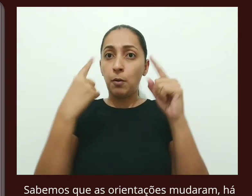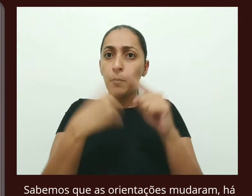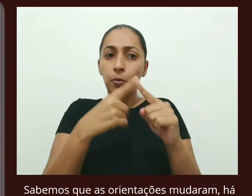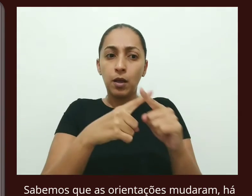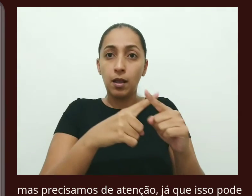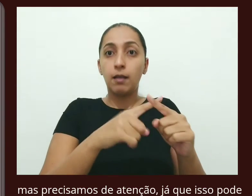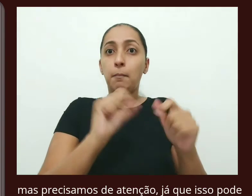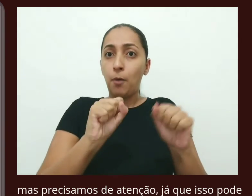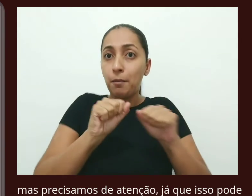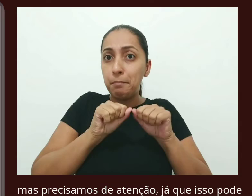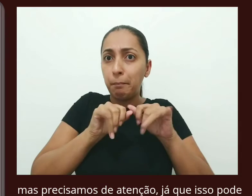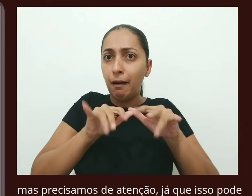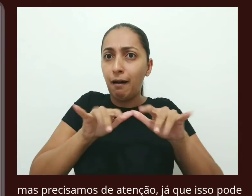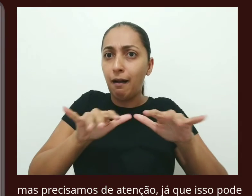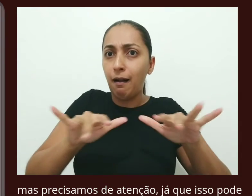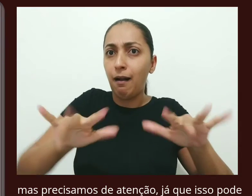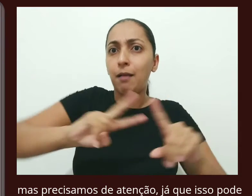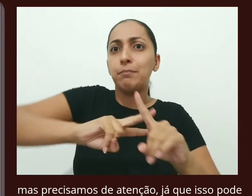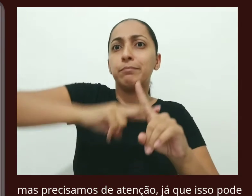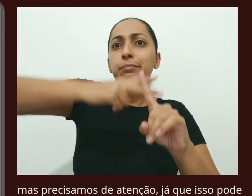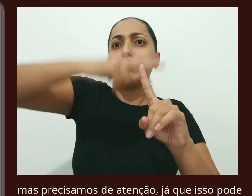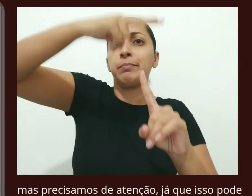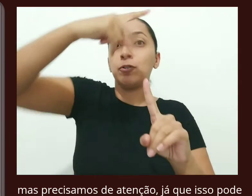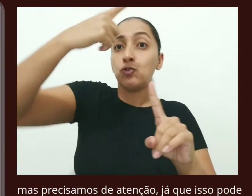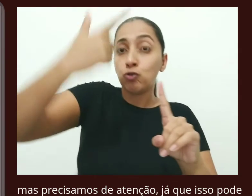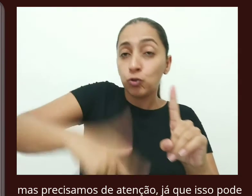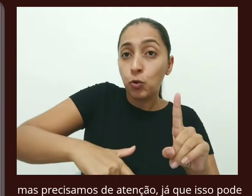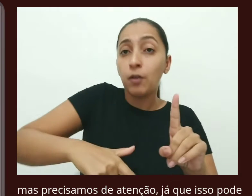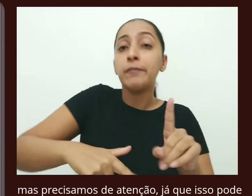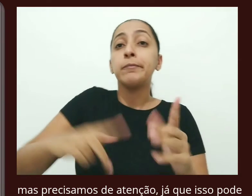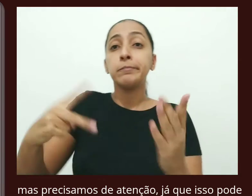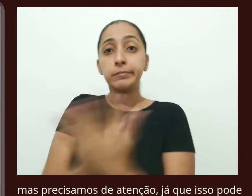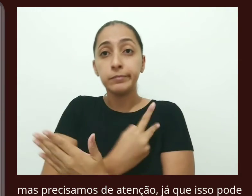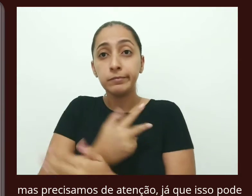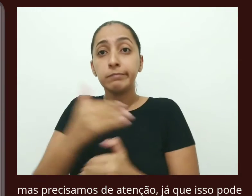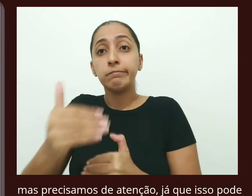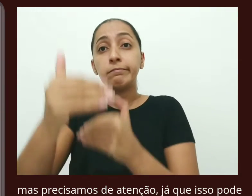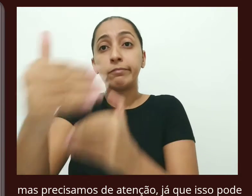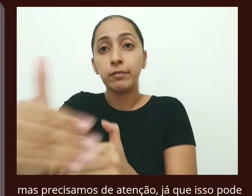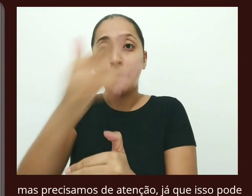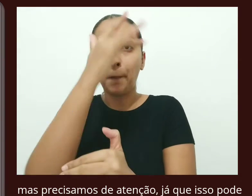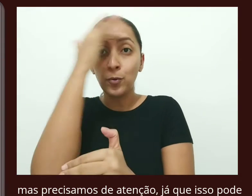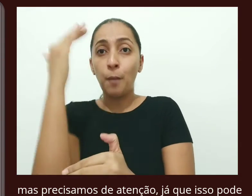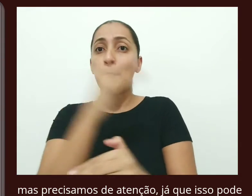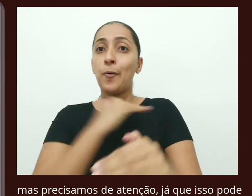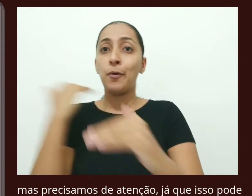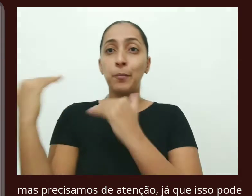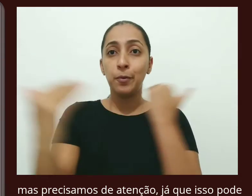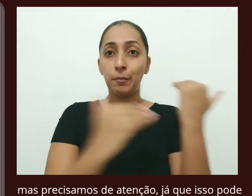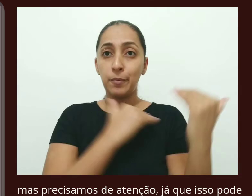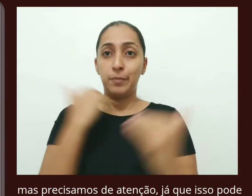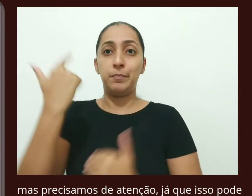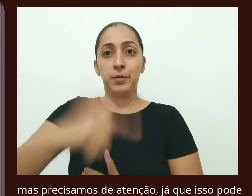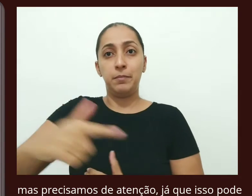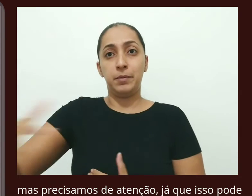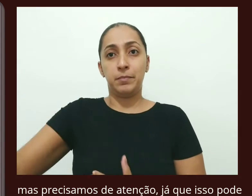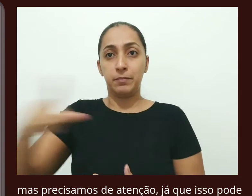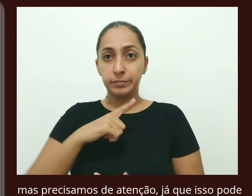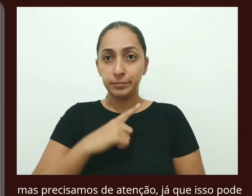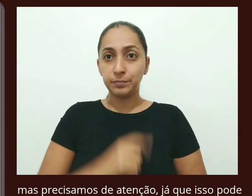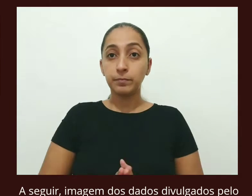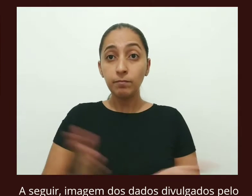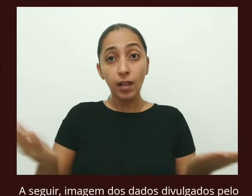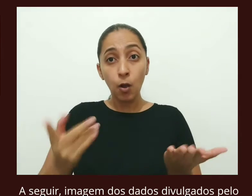Mas nós precisamos de atenção, já que isso pode levar o número de casos e, consequentemente, aumentar o número de